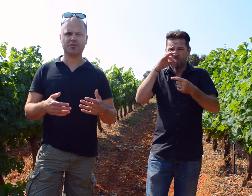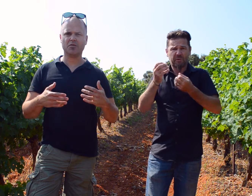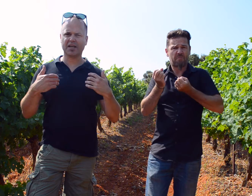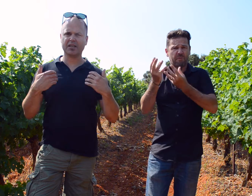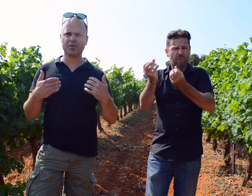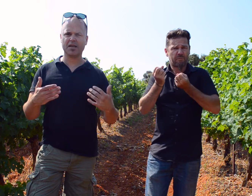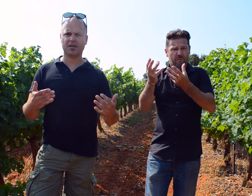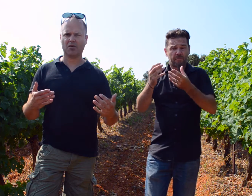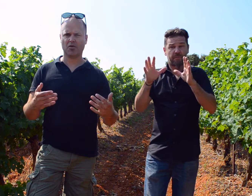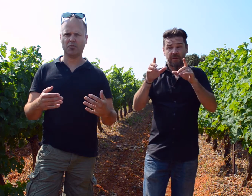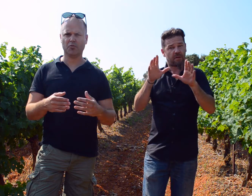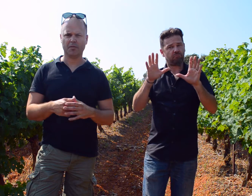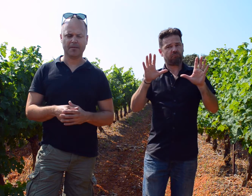alimentation régulière en eau.